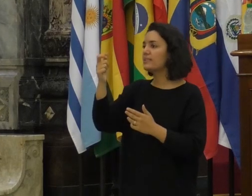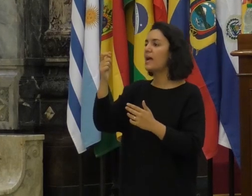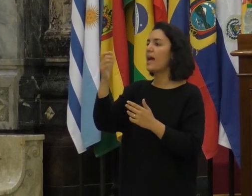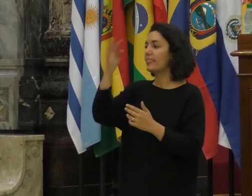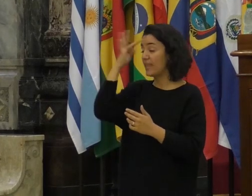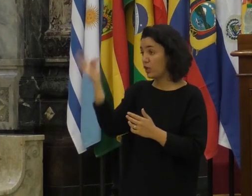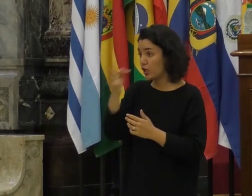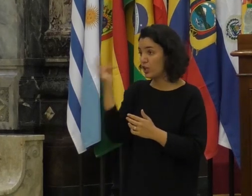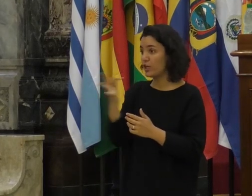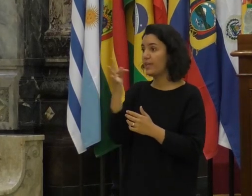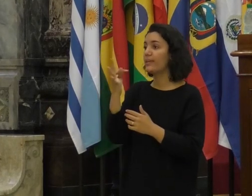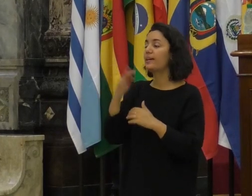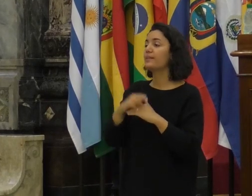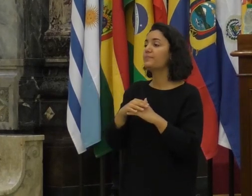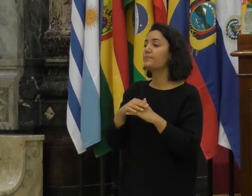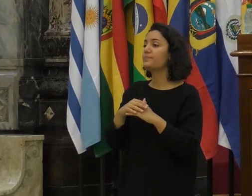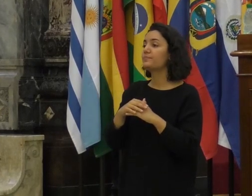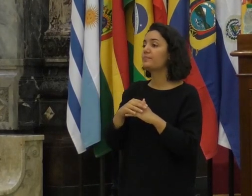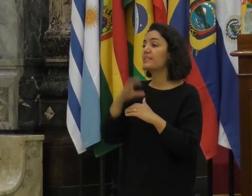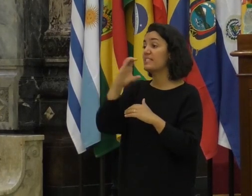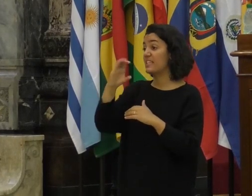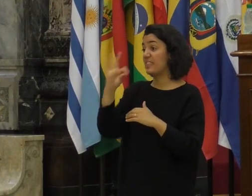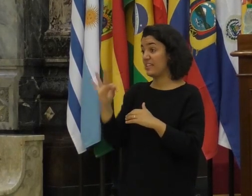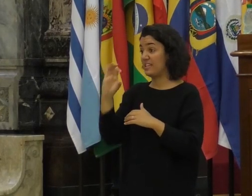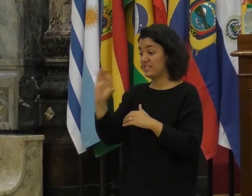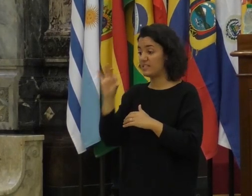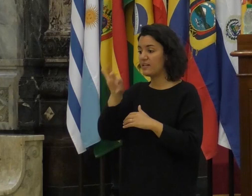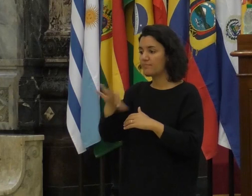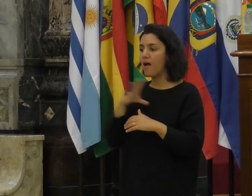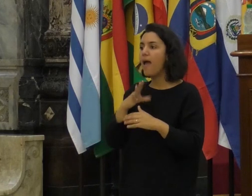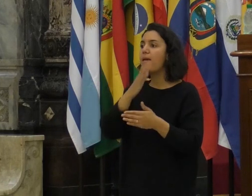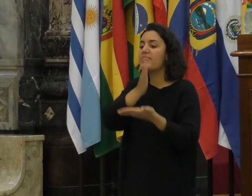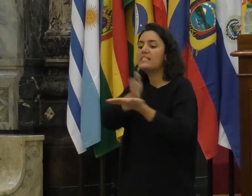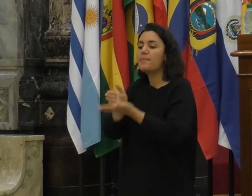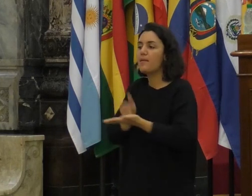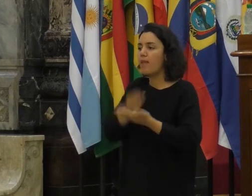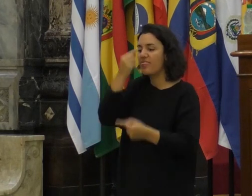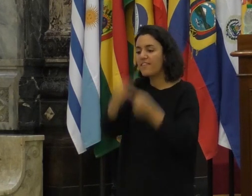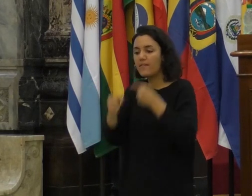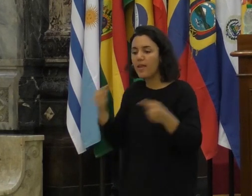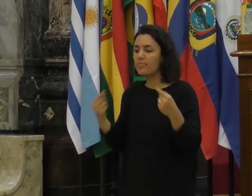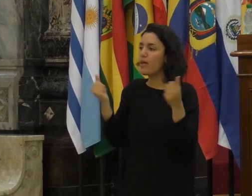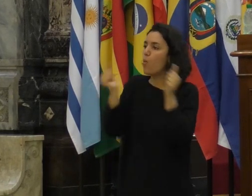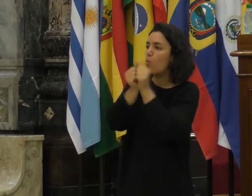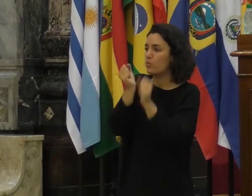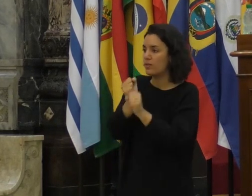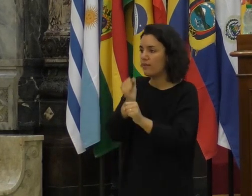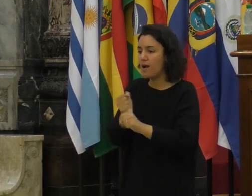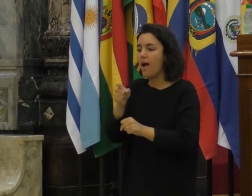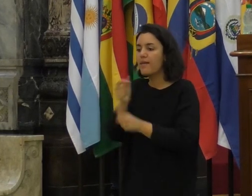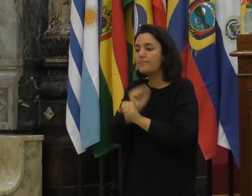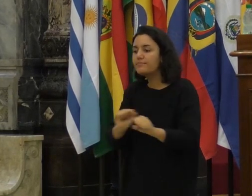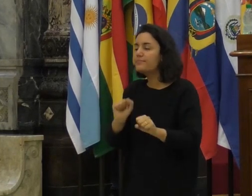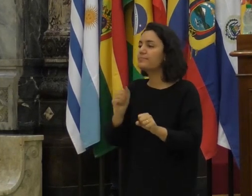Sociedad, CTS, en el que desde una perspectiva interdisciplinaria se busca entender las relaciones entre la